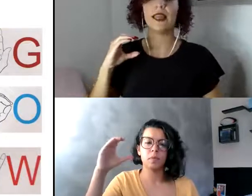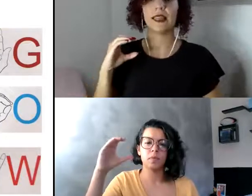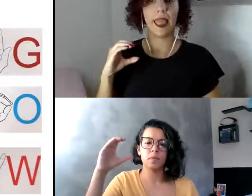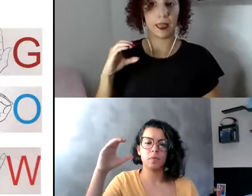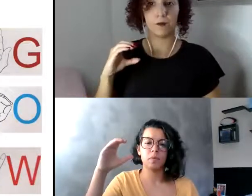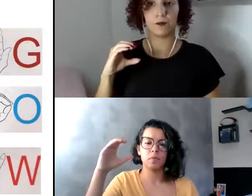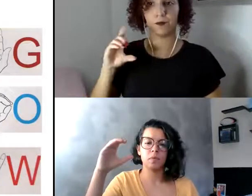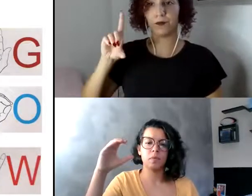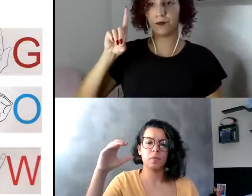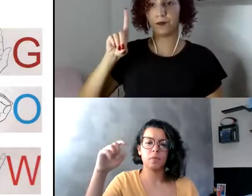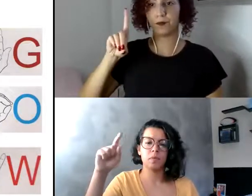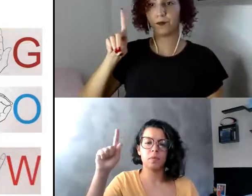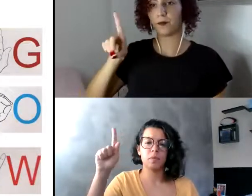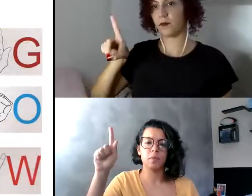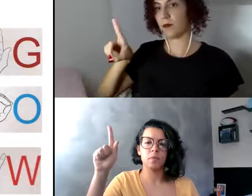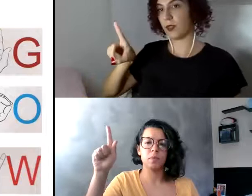D.